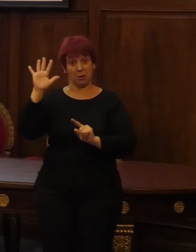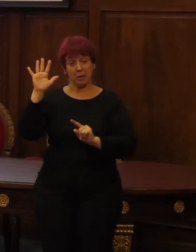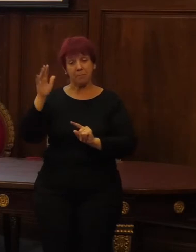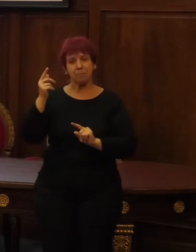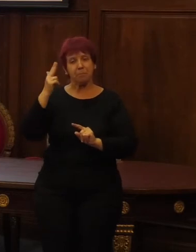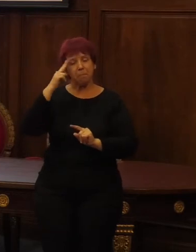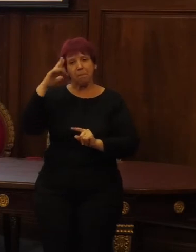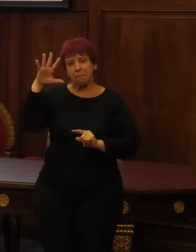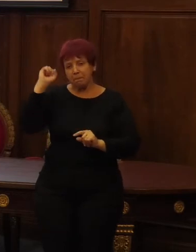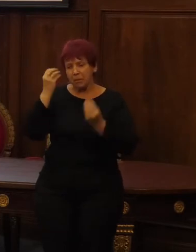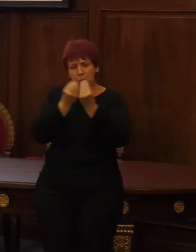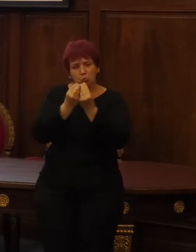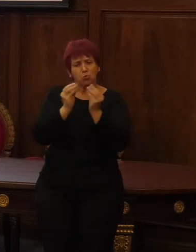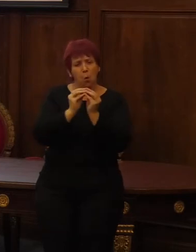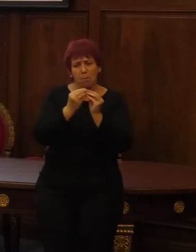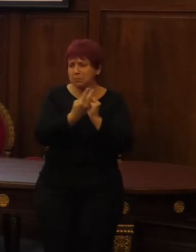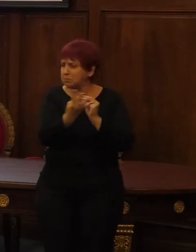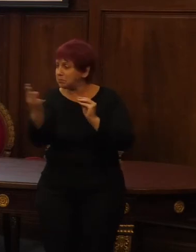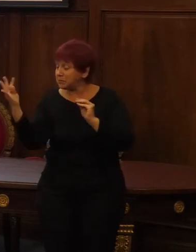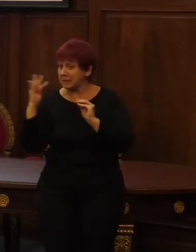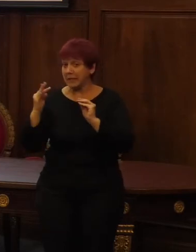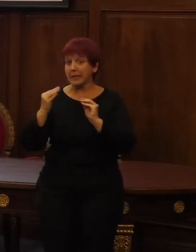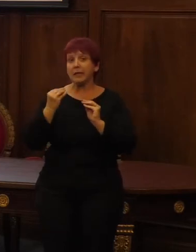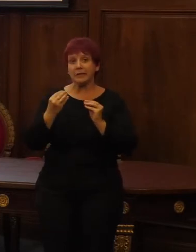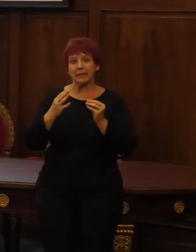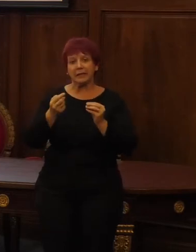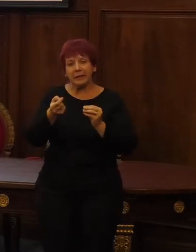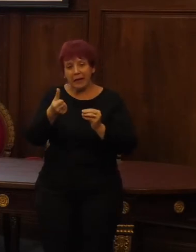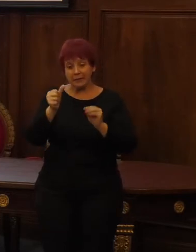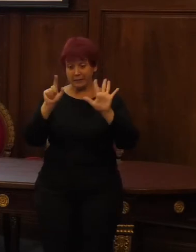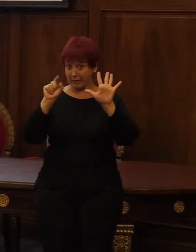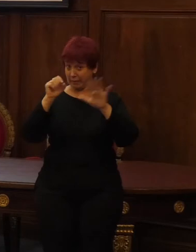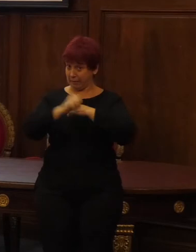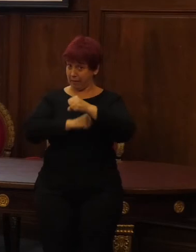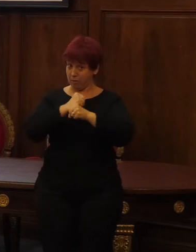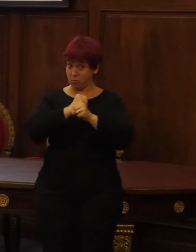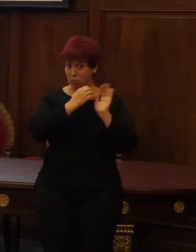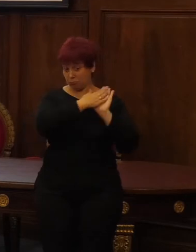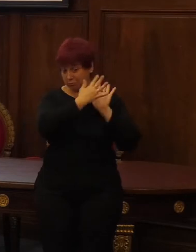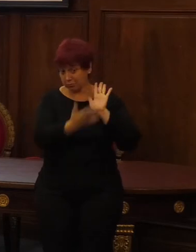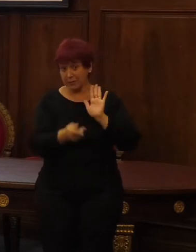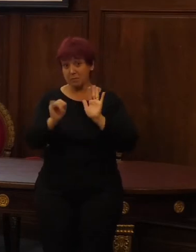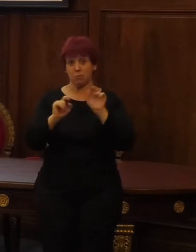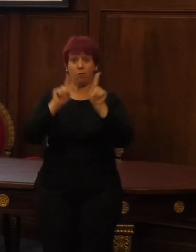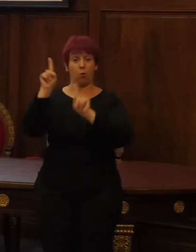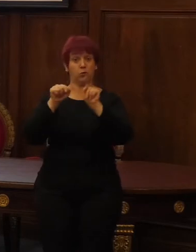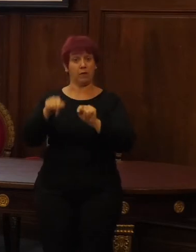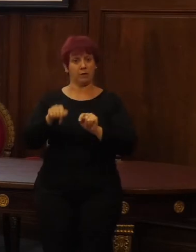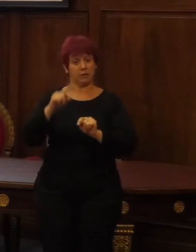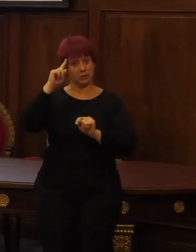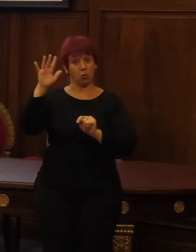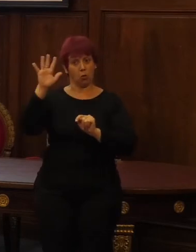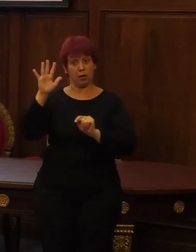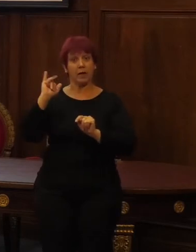recordar a tantas y tantos compañeros que sin ellos no se puede comprender los casi 70 años de la psicología universitaria, ni